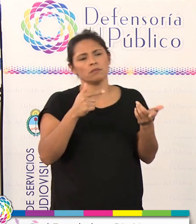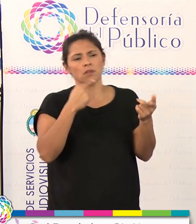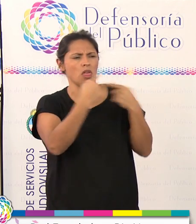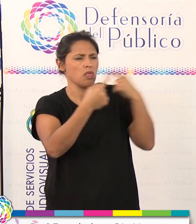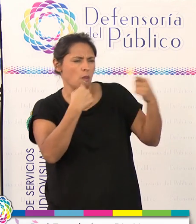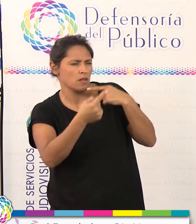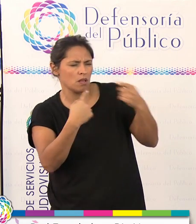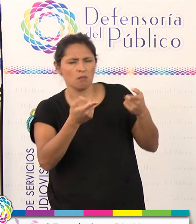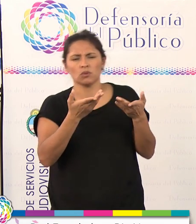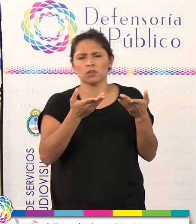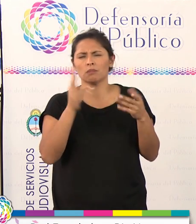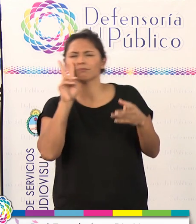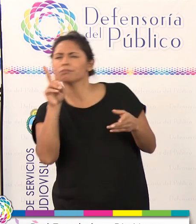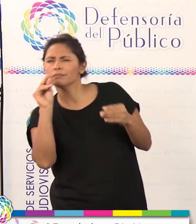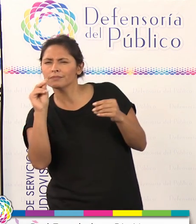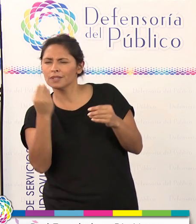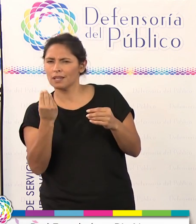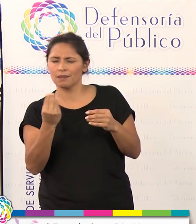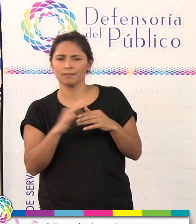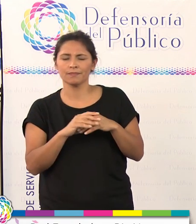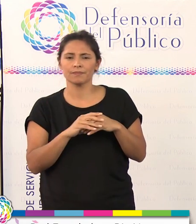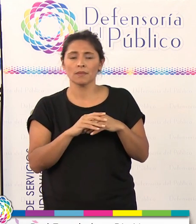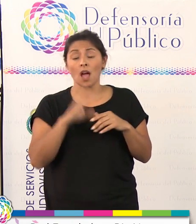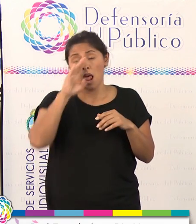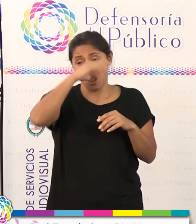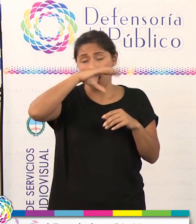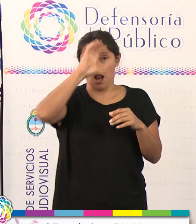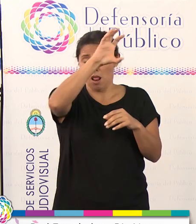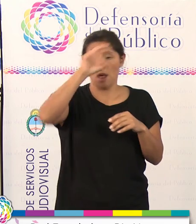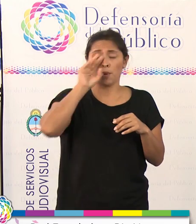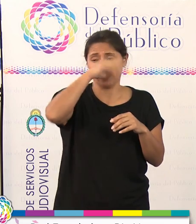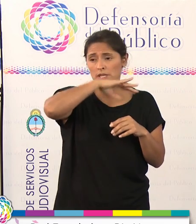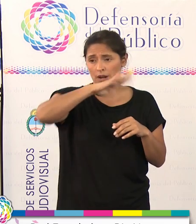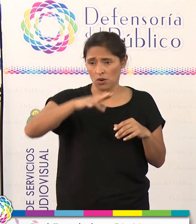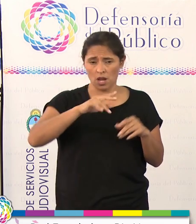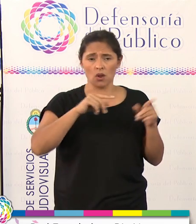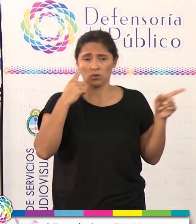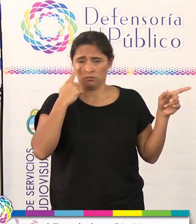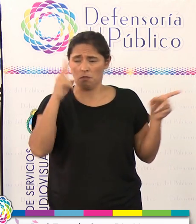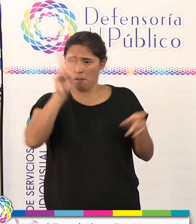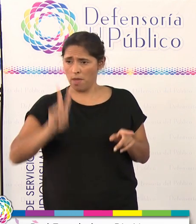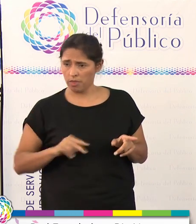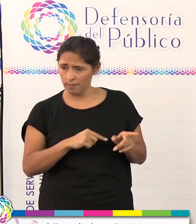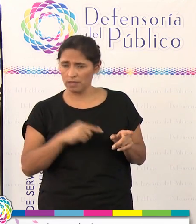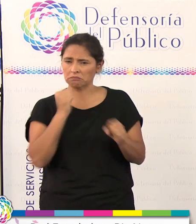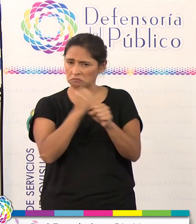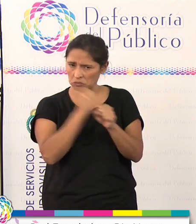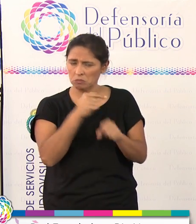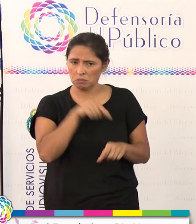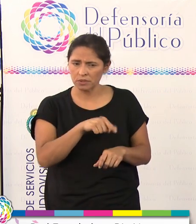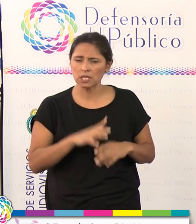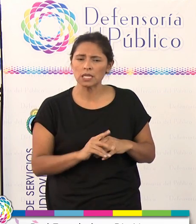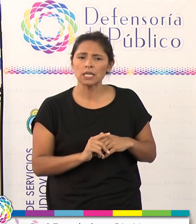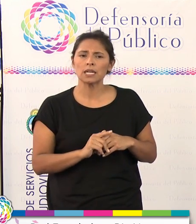lo que observamos. En particular en la provincia de Río Negro y en Viedma, que es donde vivo y trabajo. Lo que estamos viendo es que